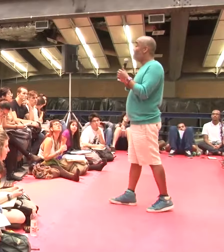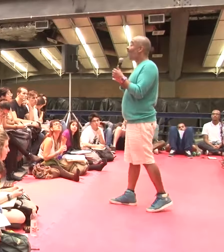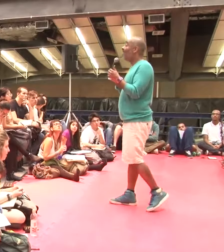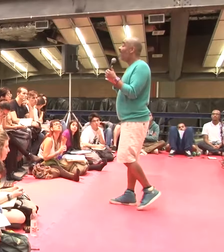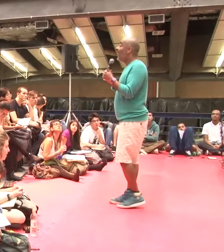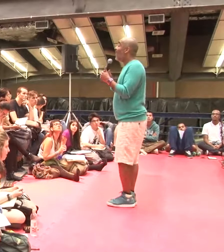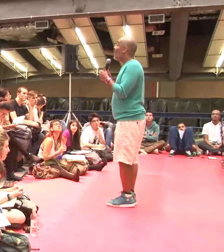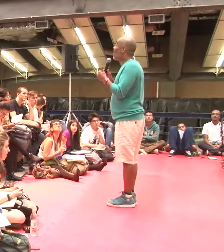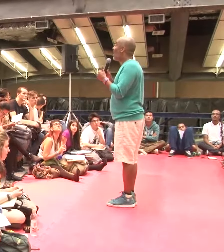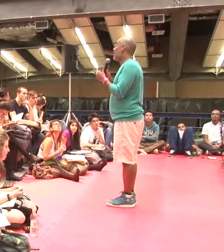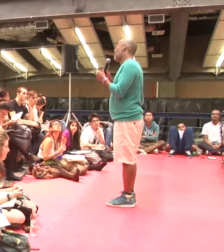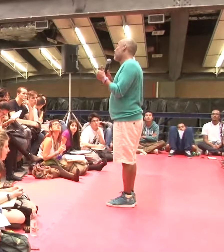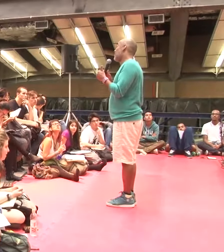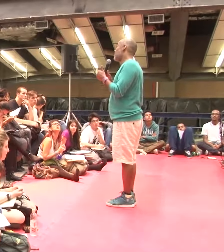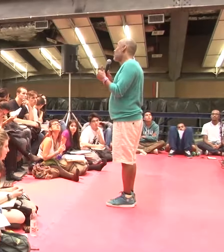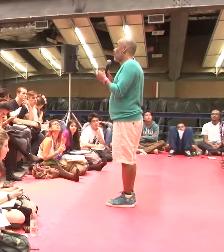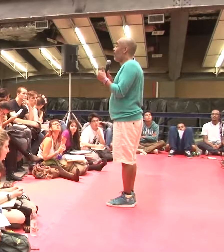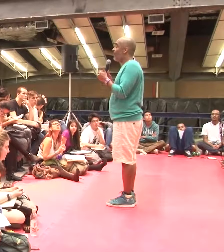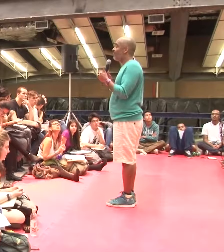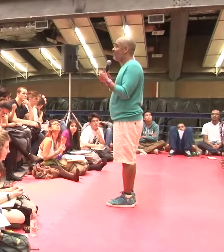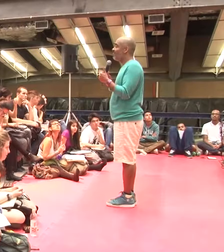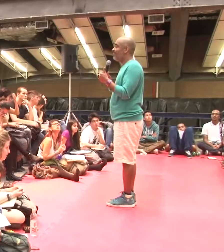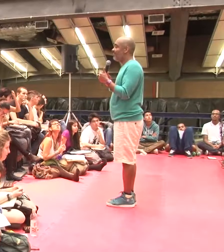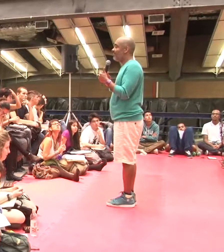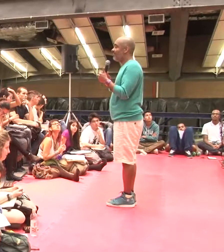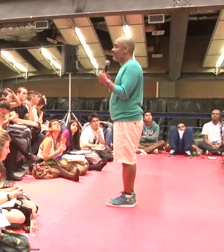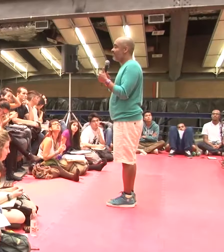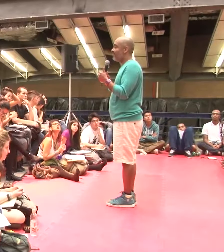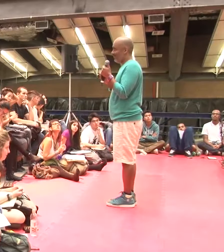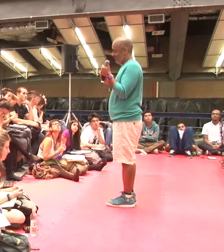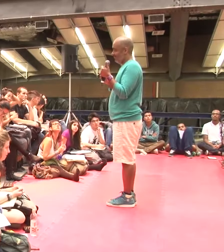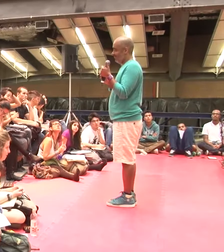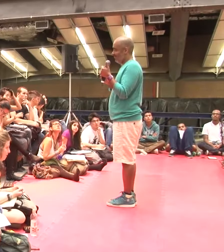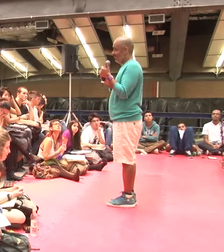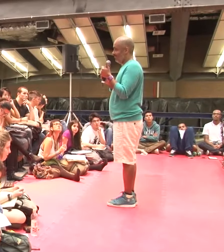relação com a situação de João Romão.